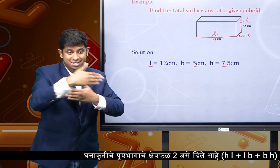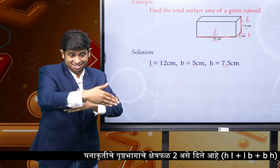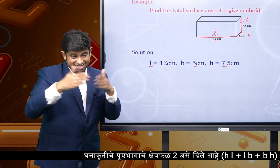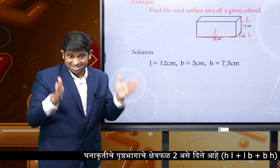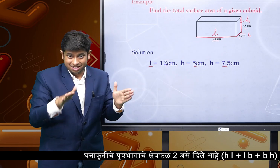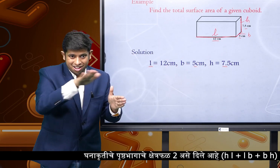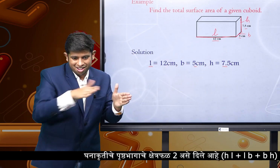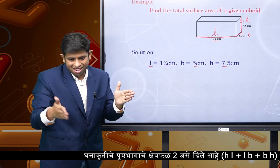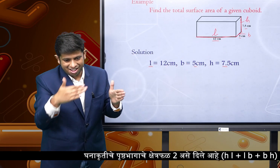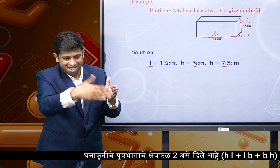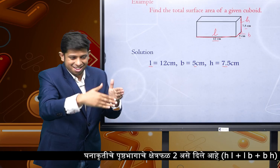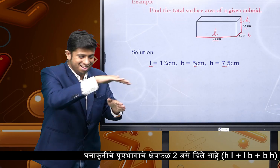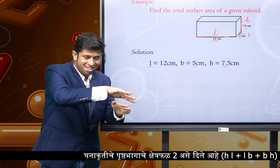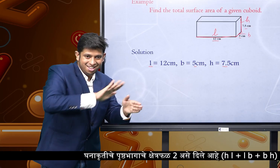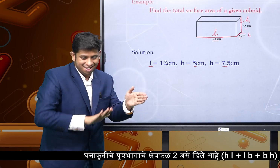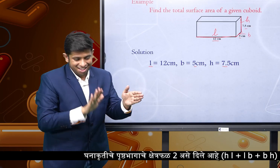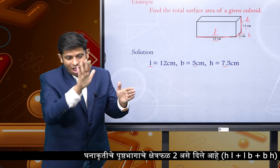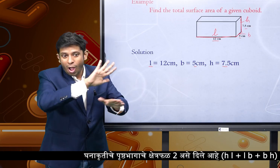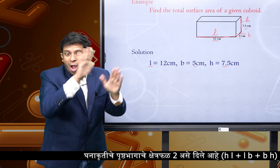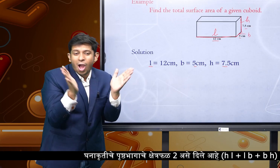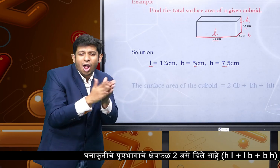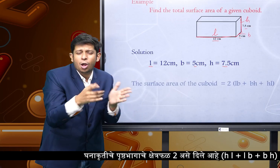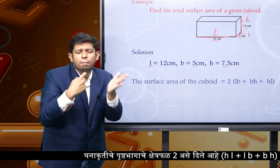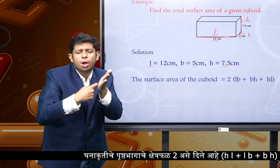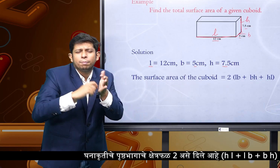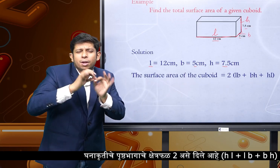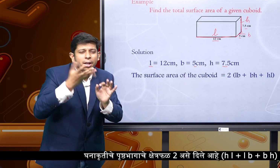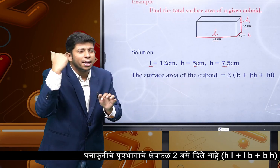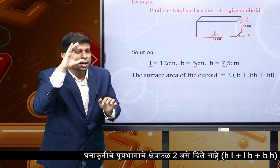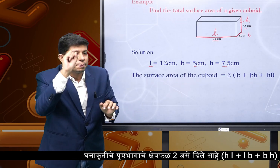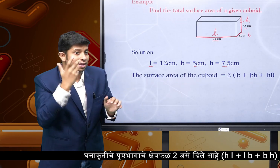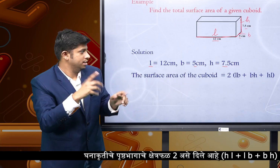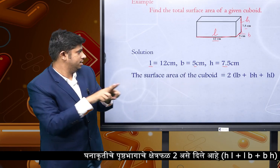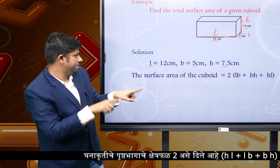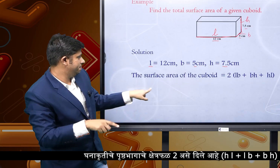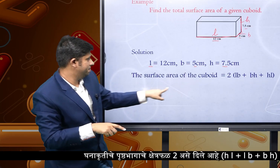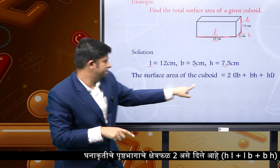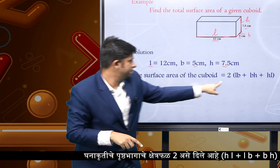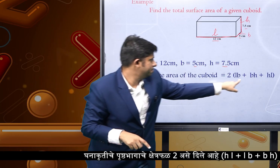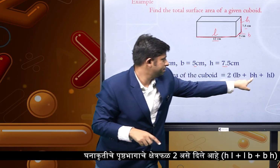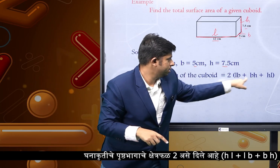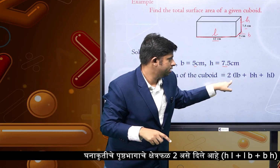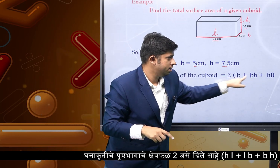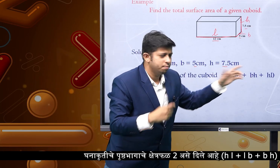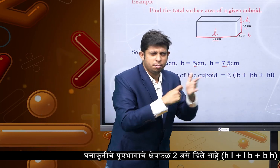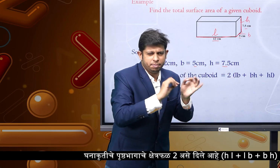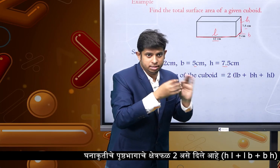घनाकृतीचे पृष्ठभागाचे क्षेत्रफळ 2 असे दिले आहे की HL अधिक LB अधिक